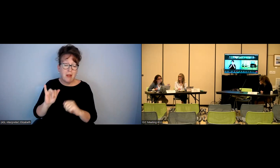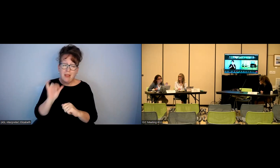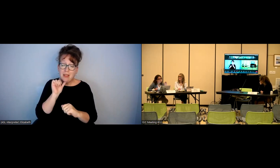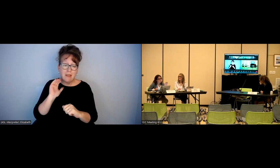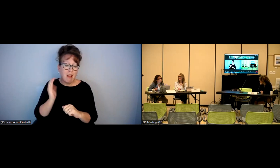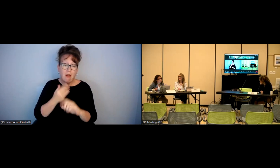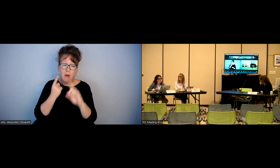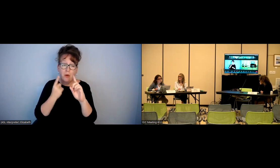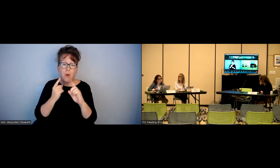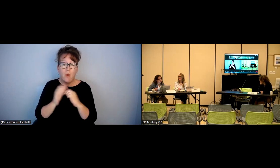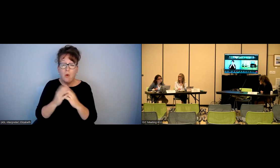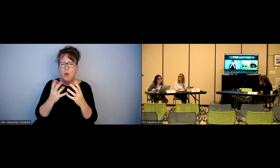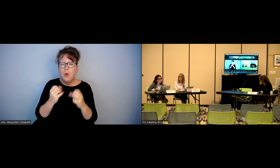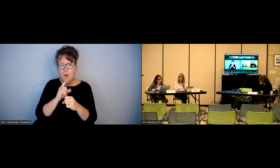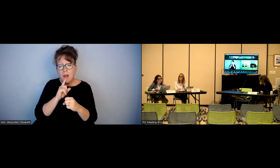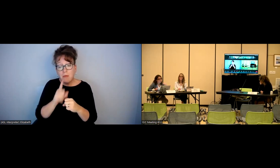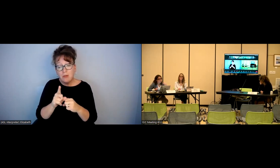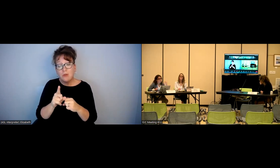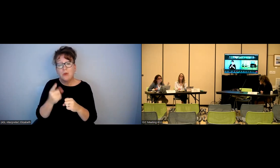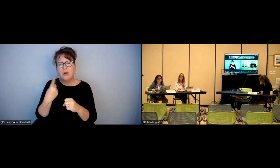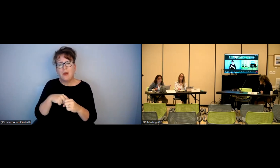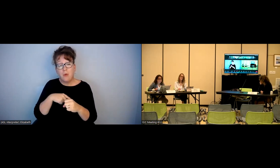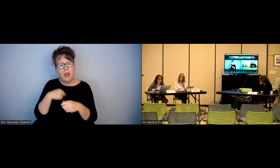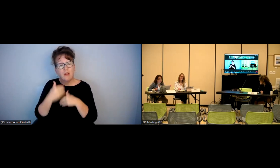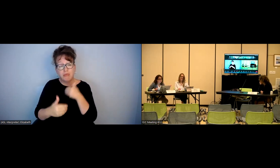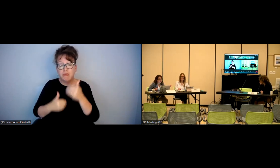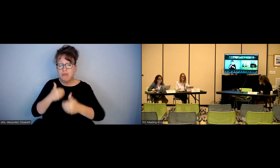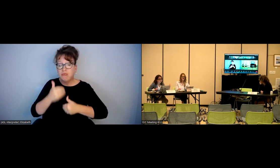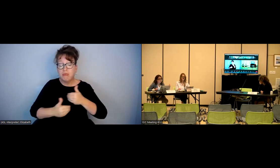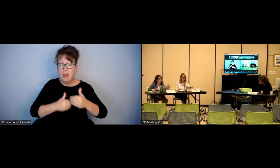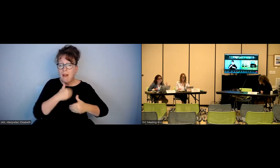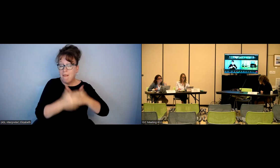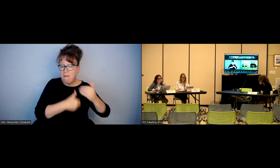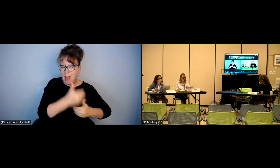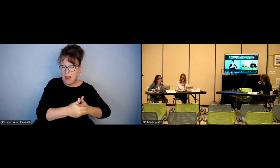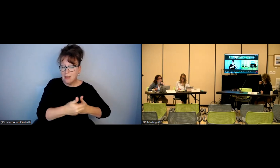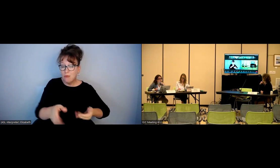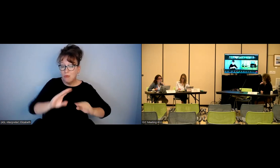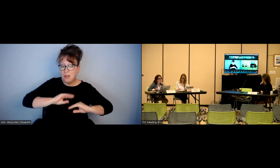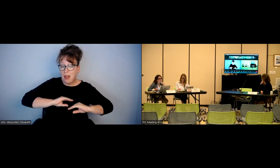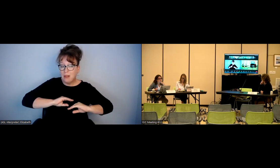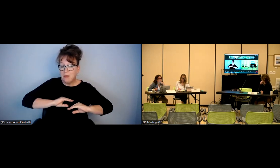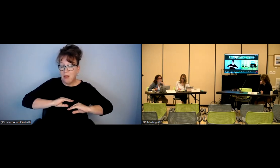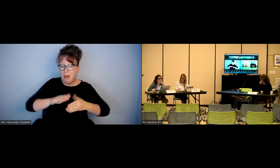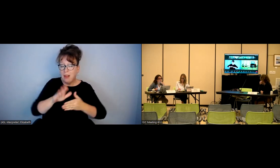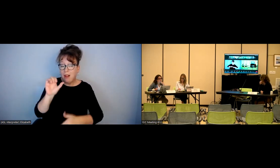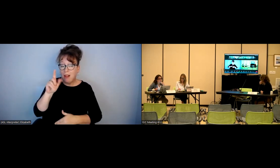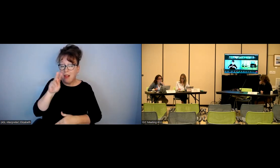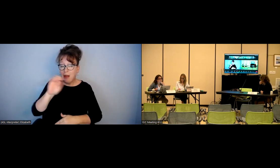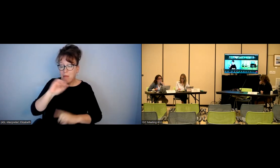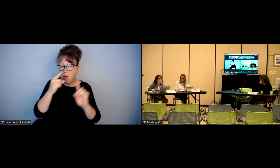No queremos movernos rápido y dejar a las comunidades y a las personas atrás no